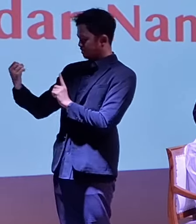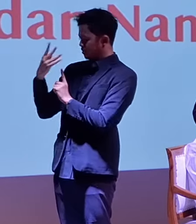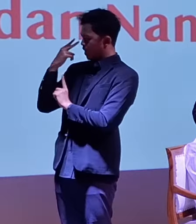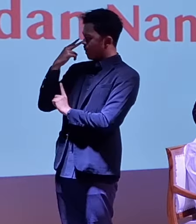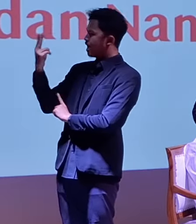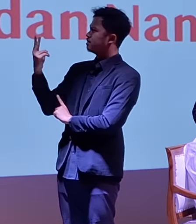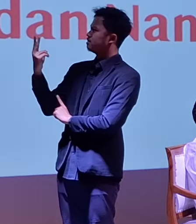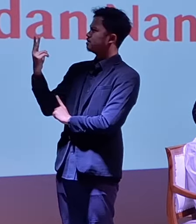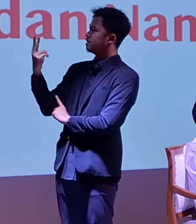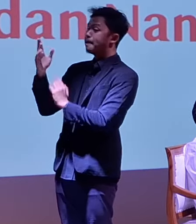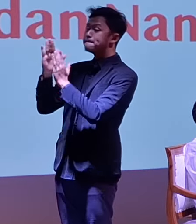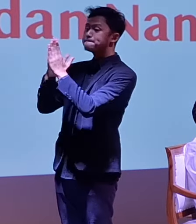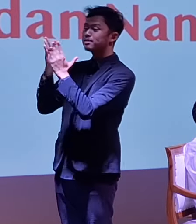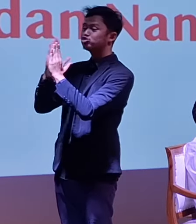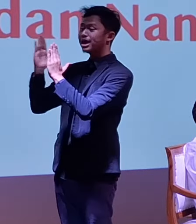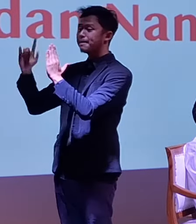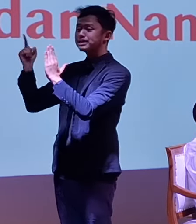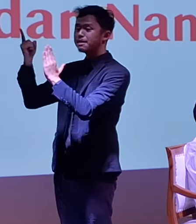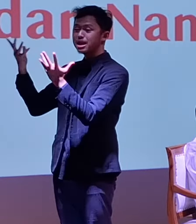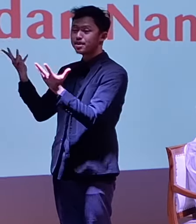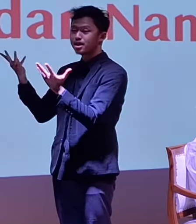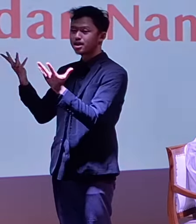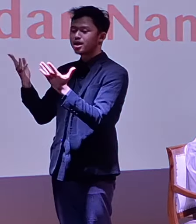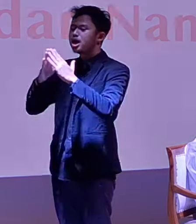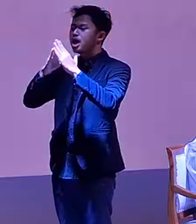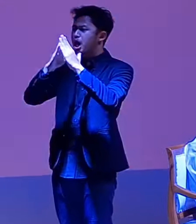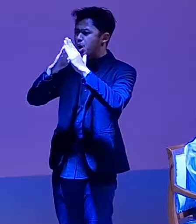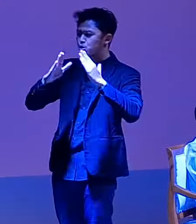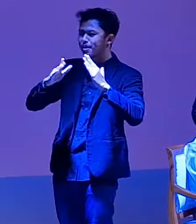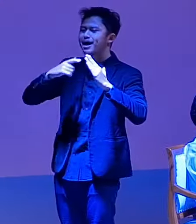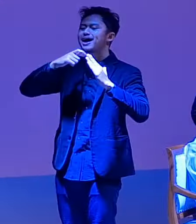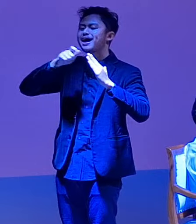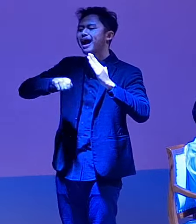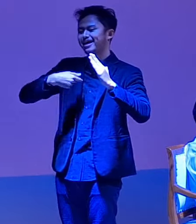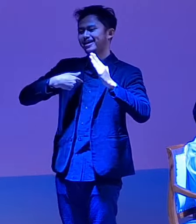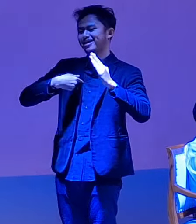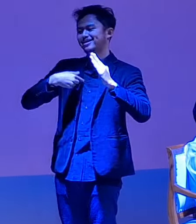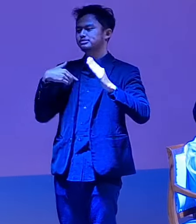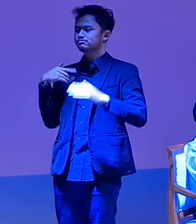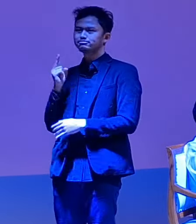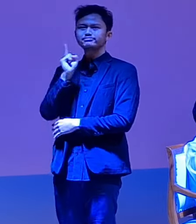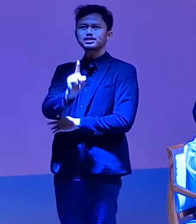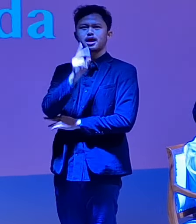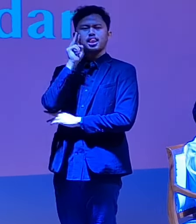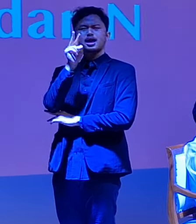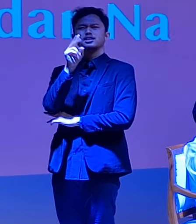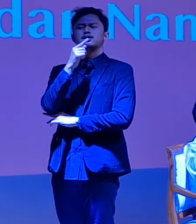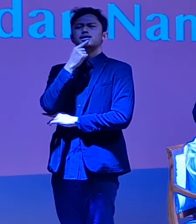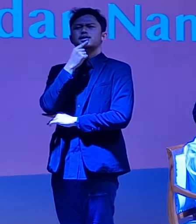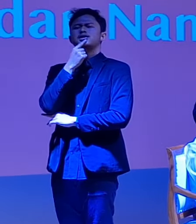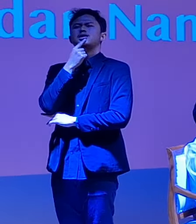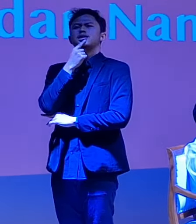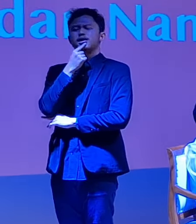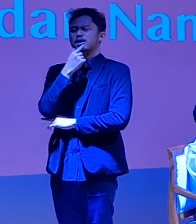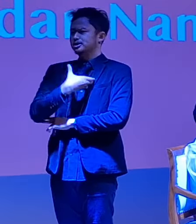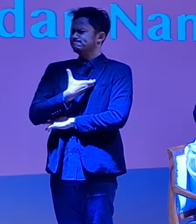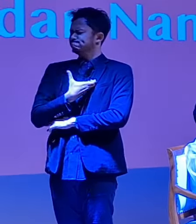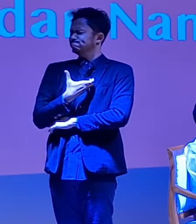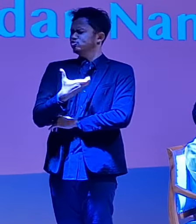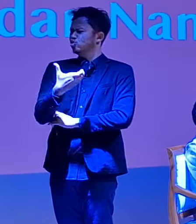perpustakaan dalam rumah kakek saya. Itu pertama kali. Yang di Dagen itu ya? Di Dagen itu. Dan saya sampai sangat